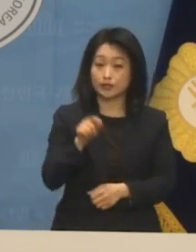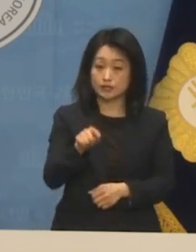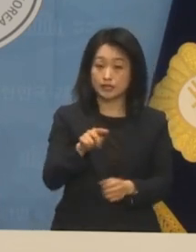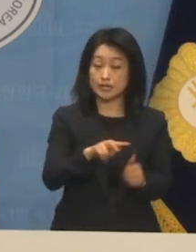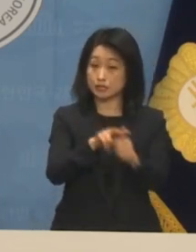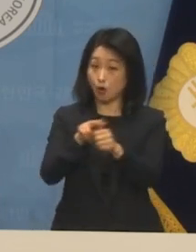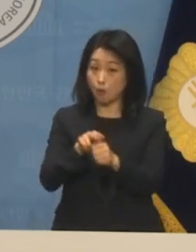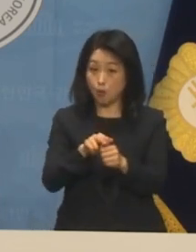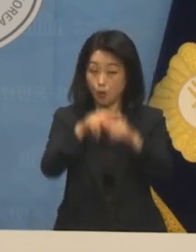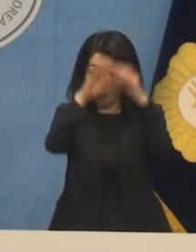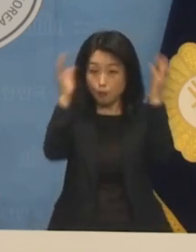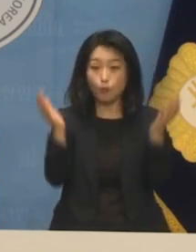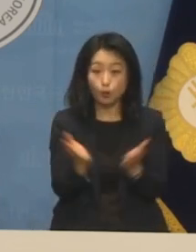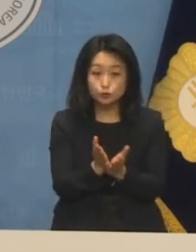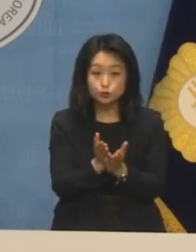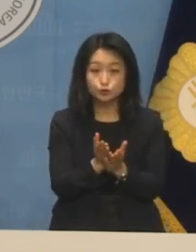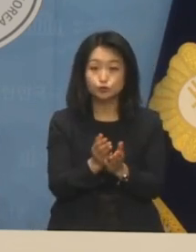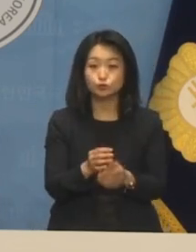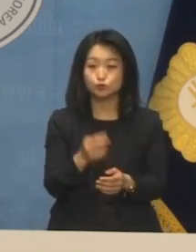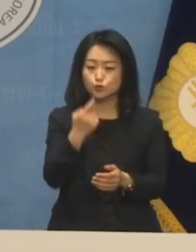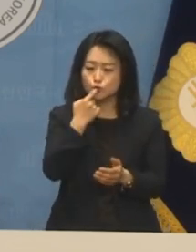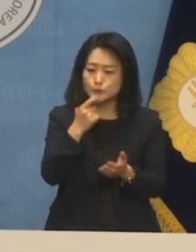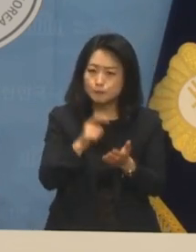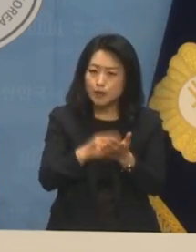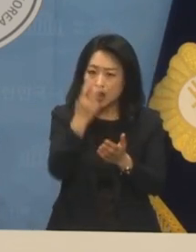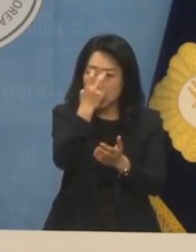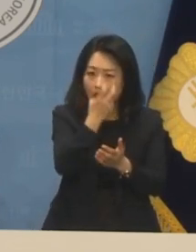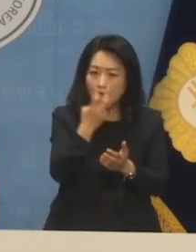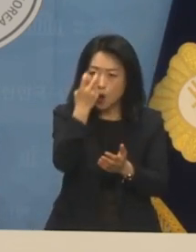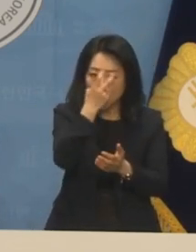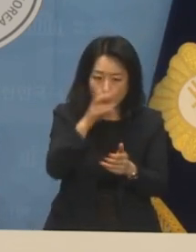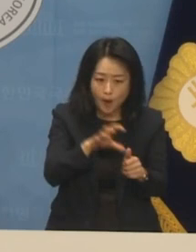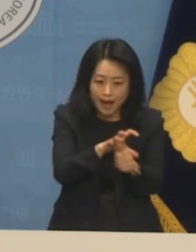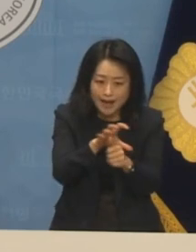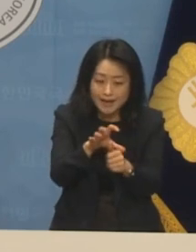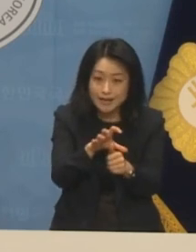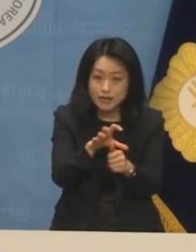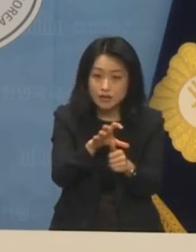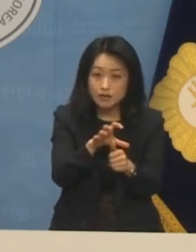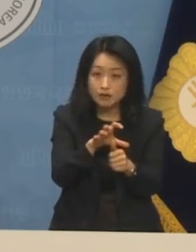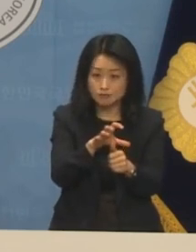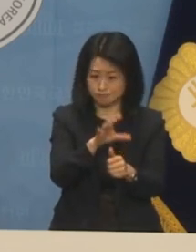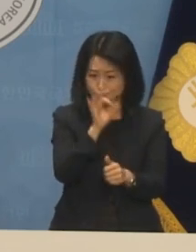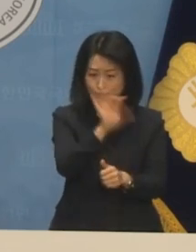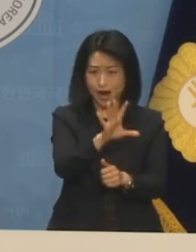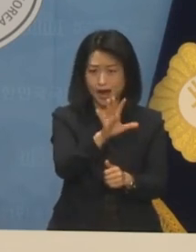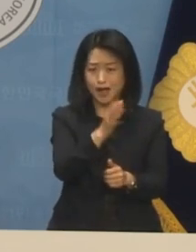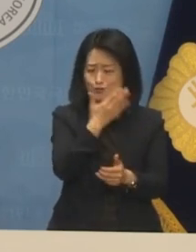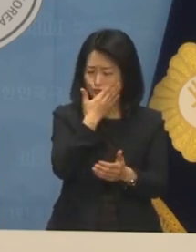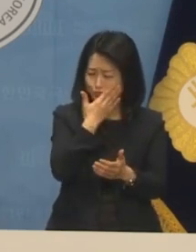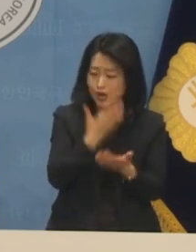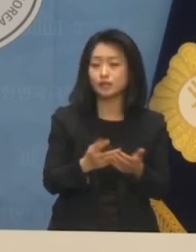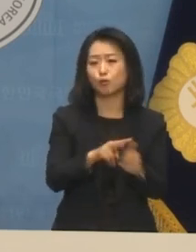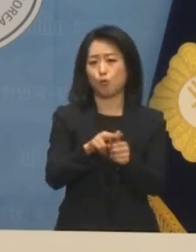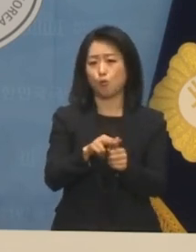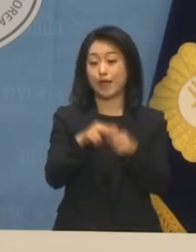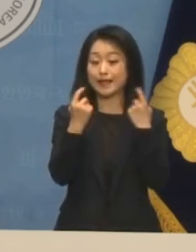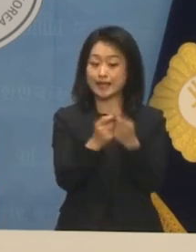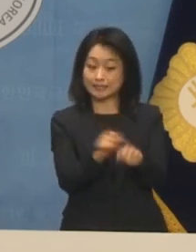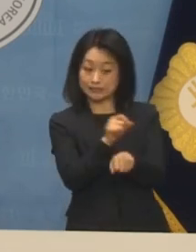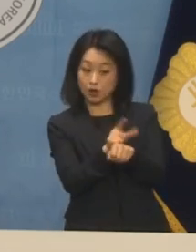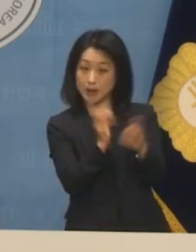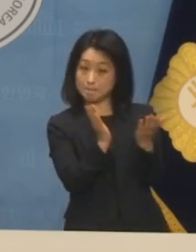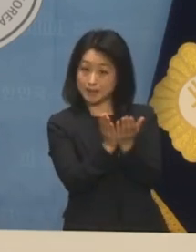이 정보들 모두 쉽게 관리되어서는 안 되는 중요한 학습 정보입니다. 특히 개인 특성과